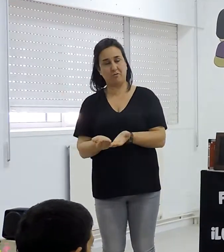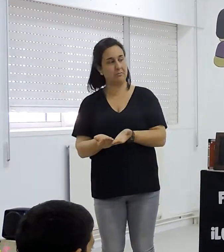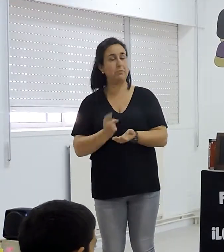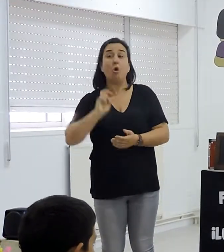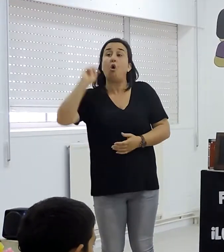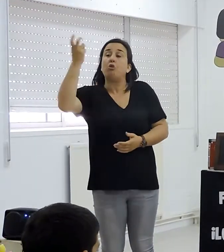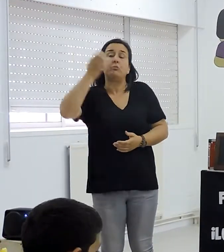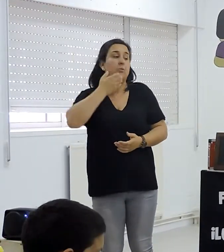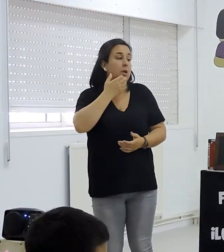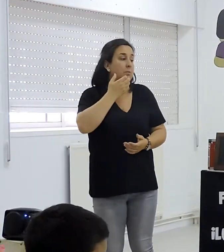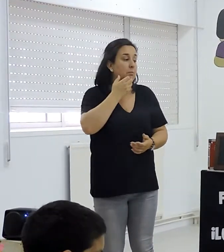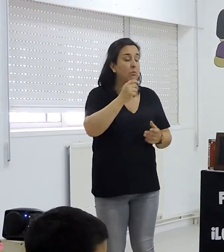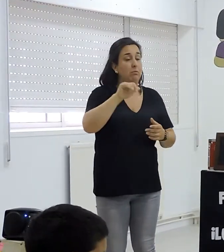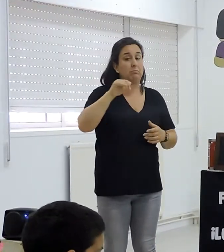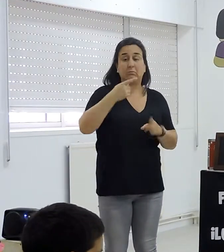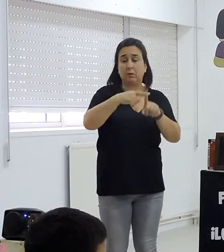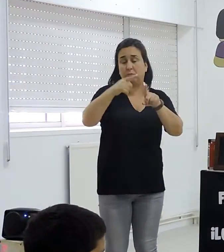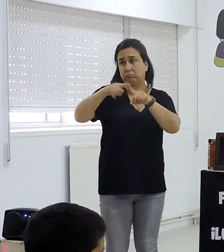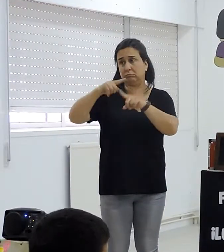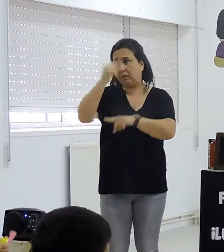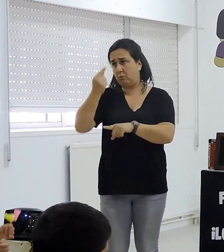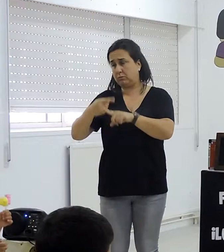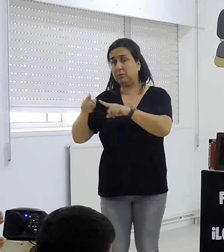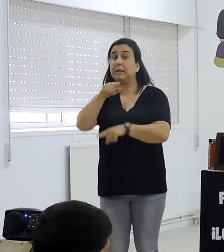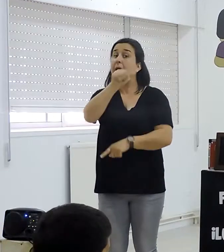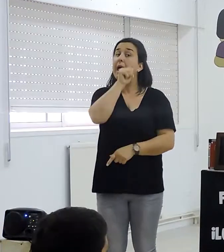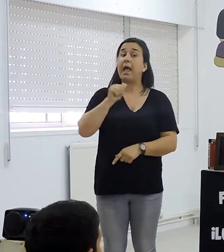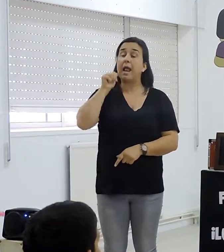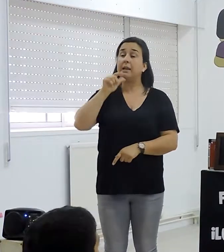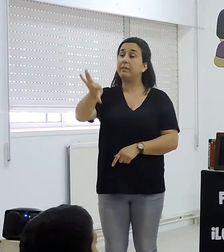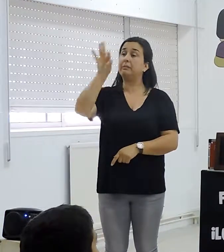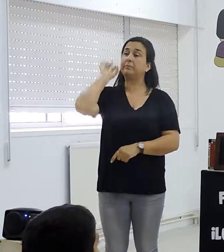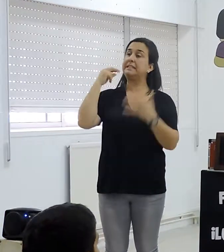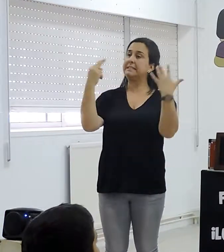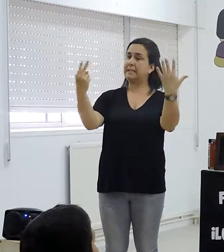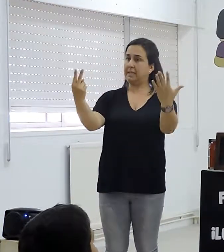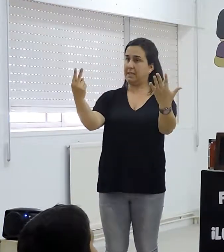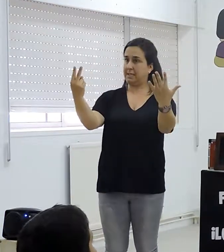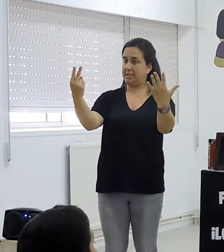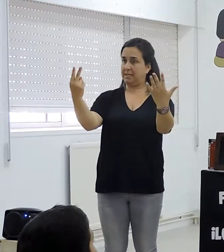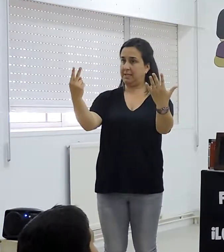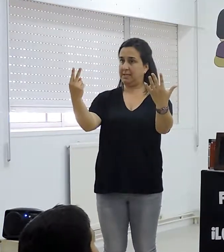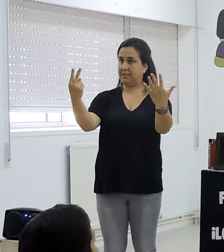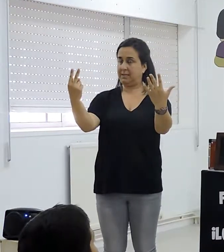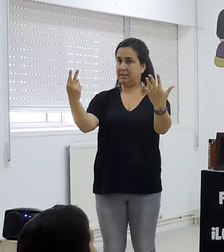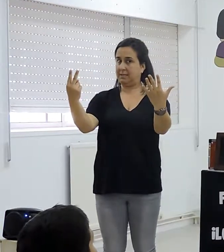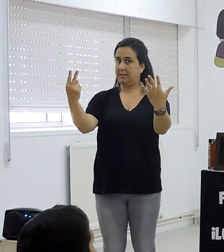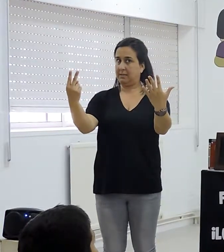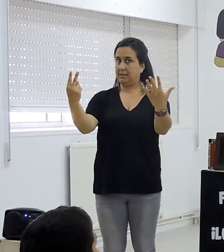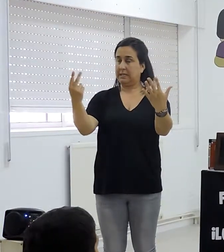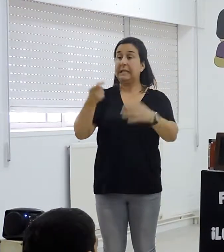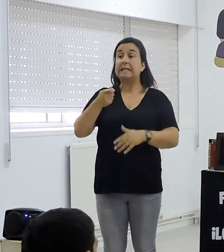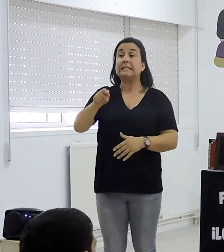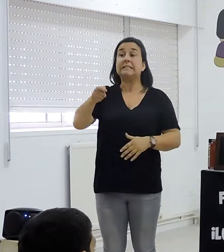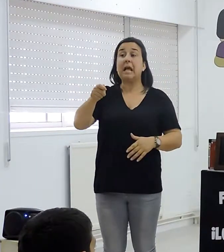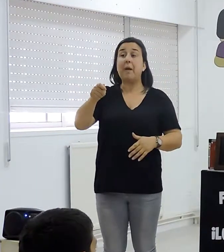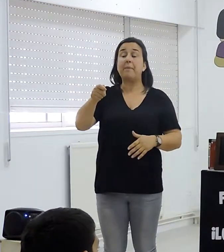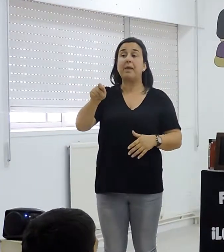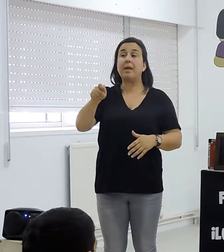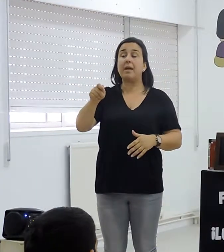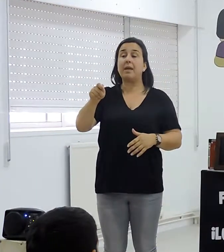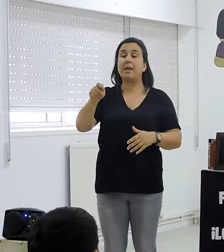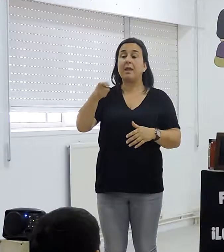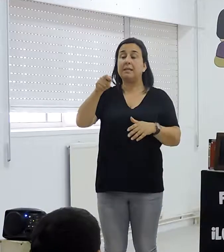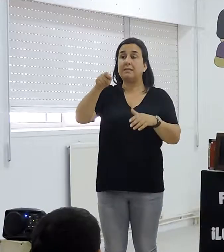Cualquier otro número, otro dibujo. Pero bueno, Alicia eligió el 7. A lo mejor es la llave que nos lleva